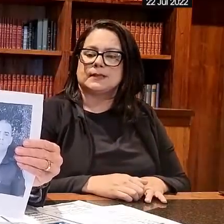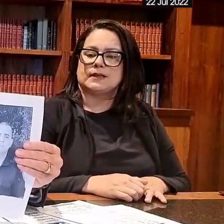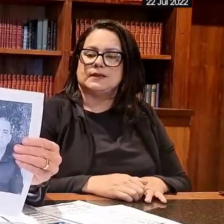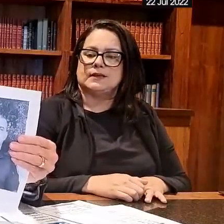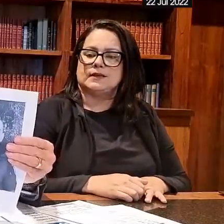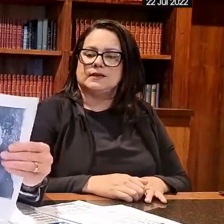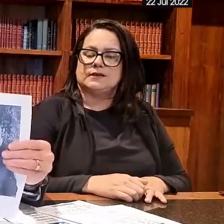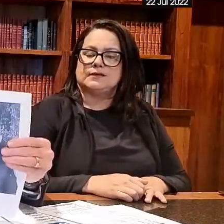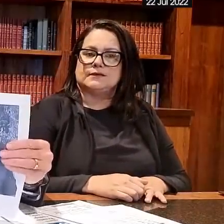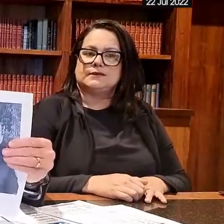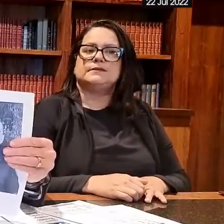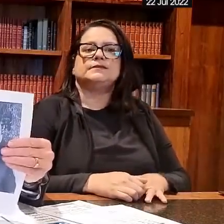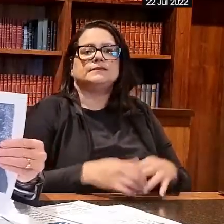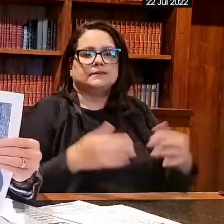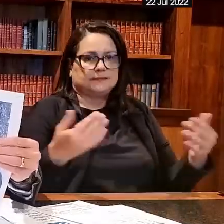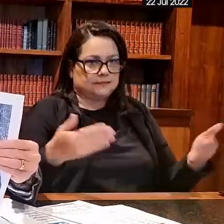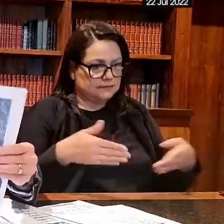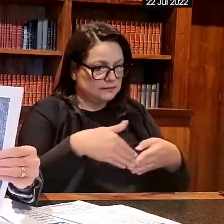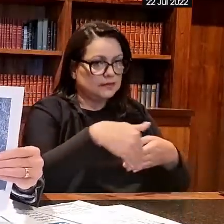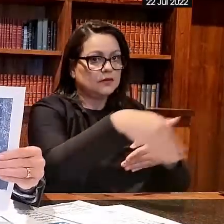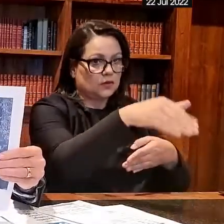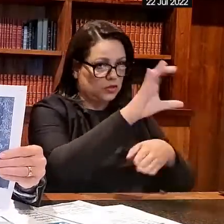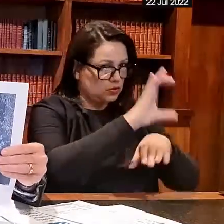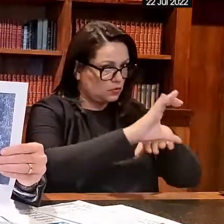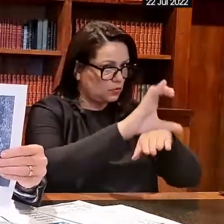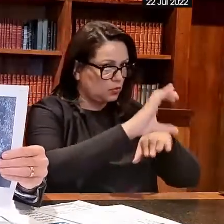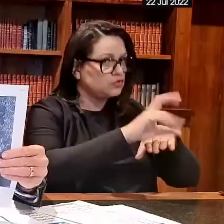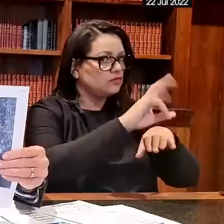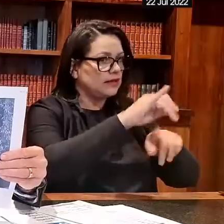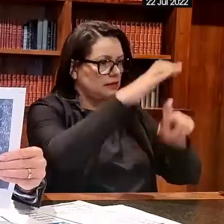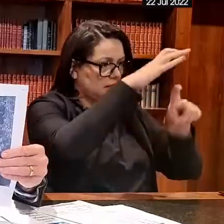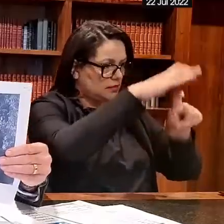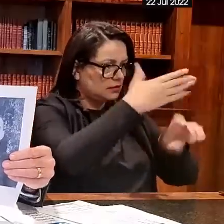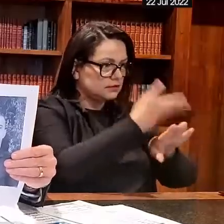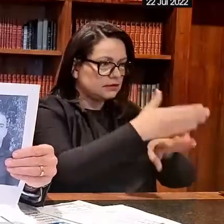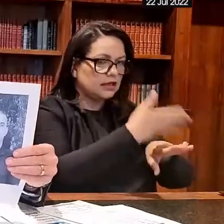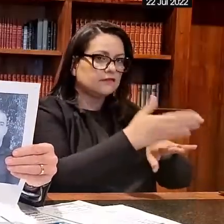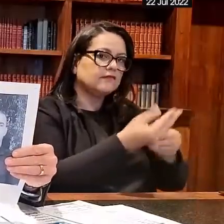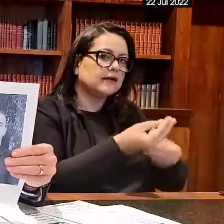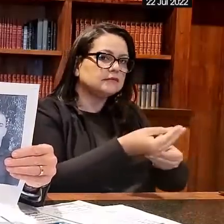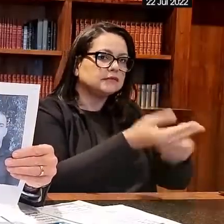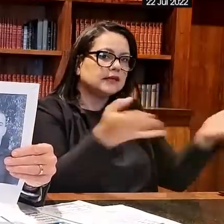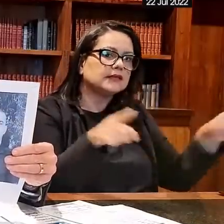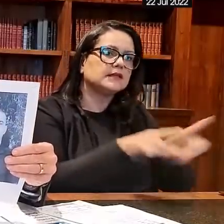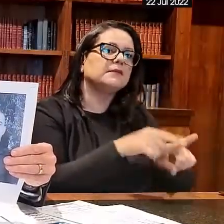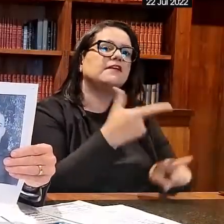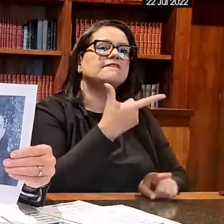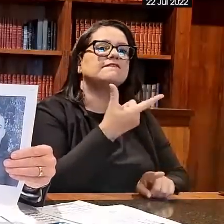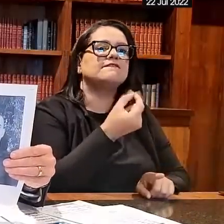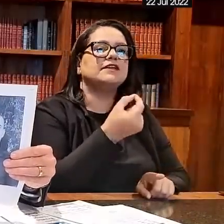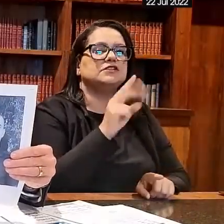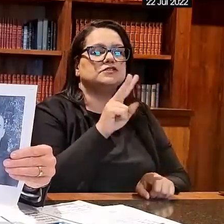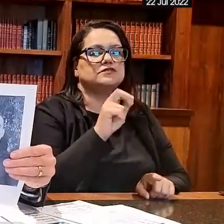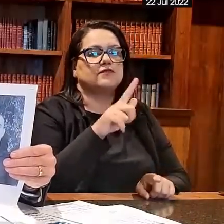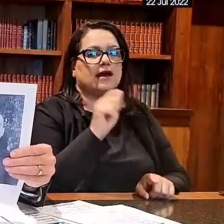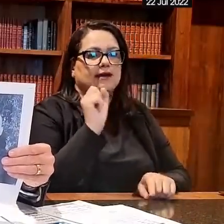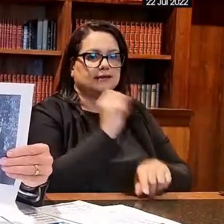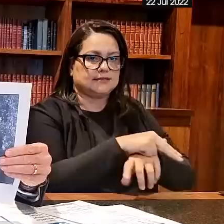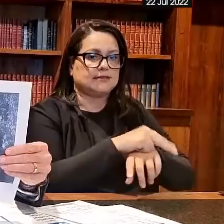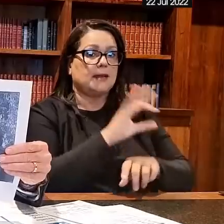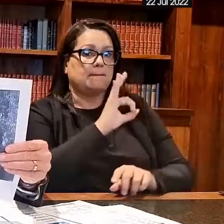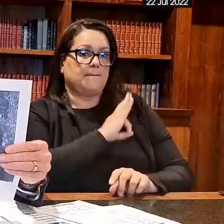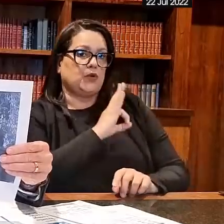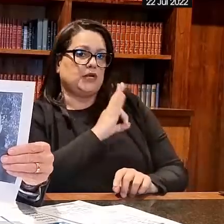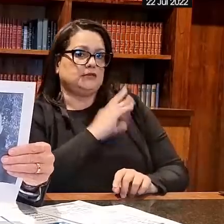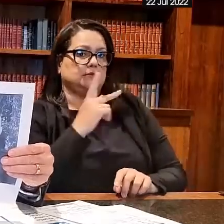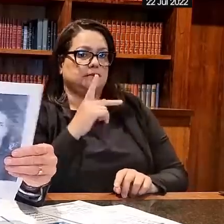até no corrente ano no próximo curso agora da Brigada nós oferecendo aproxime da 20 vagas e algumas corpo Bombeiros